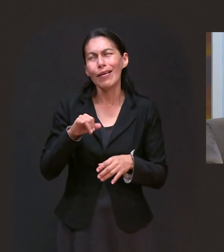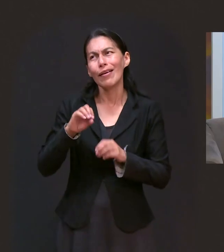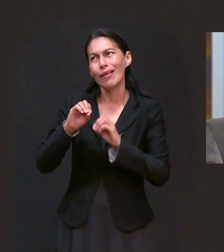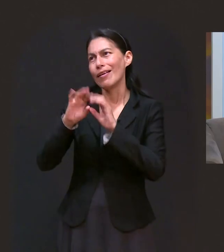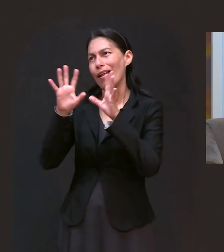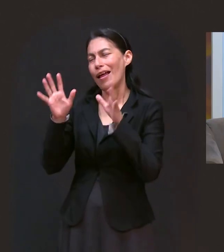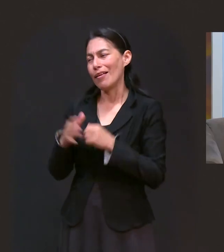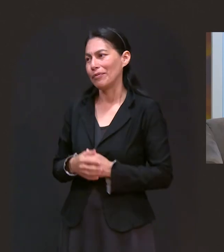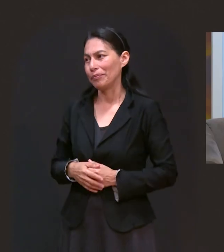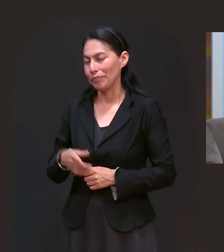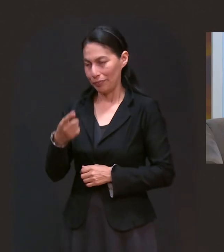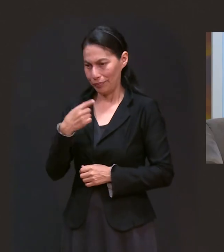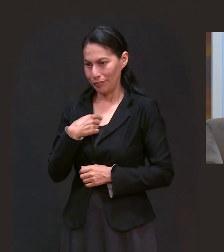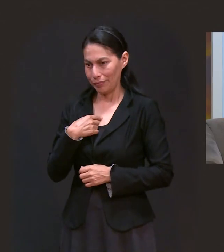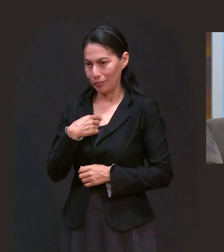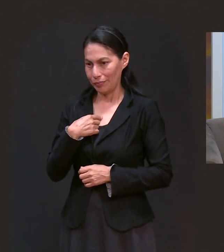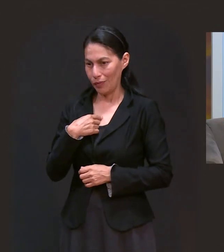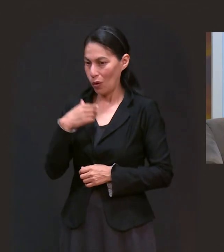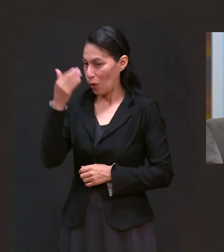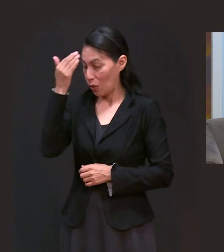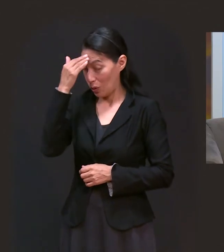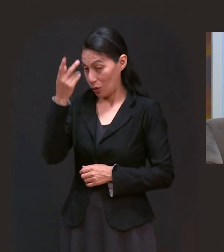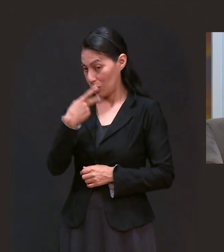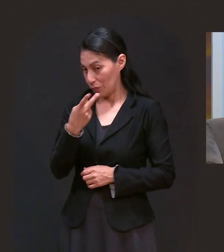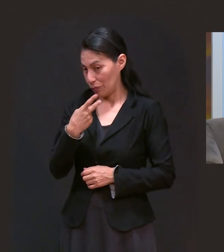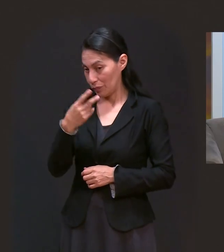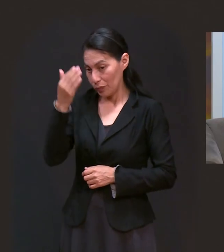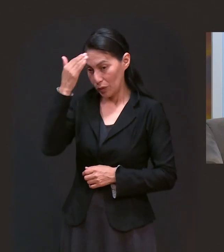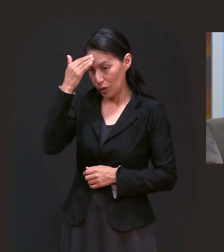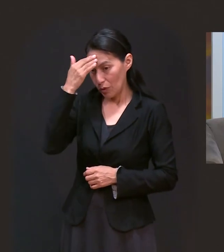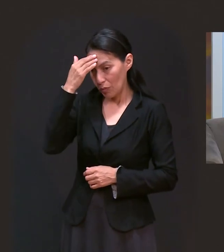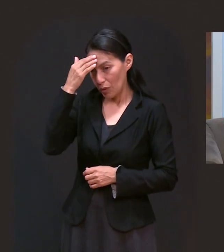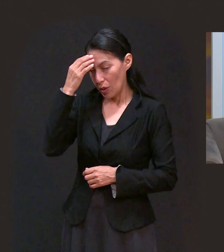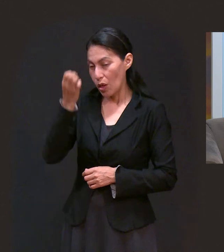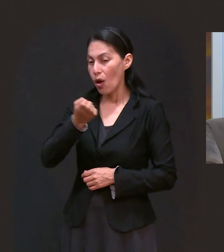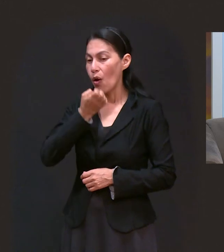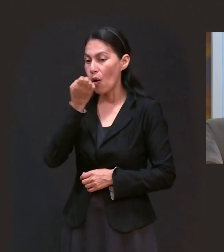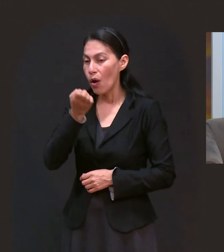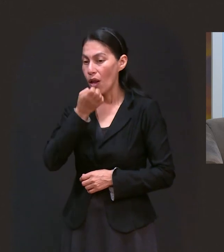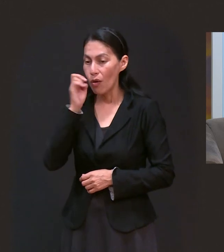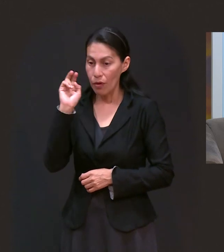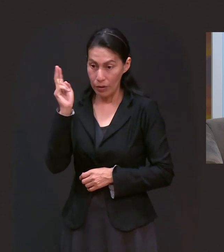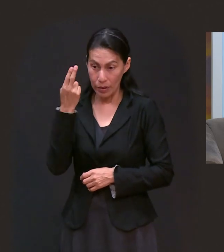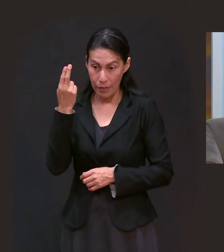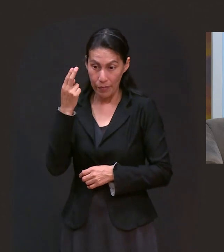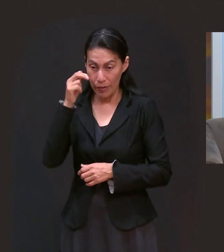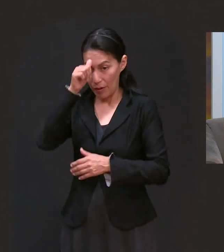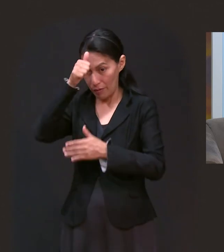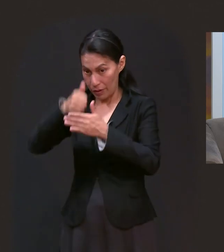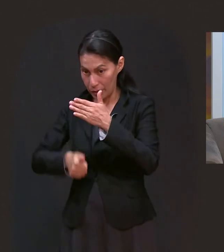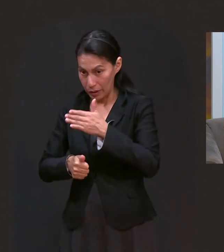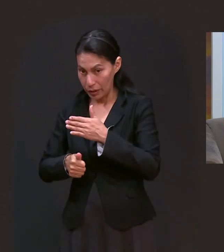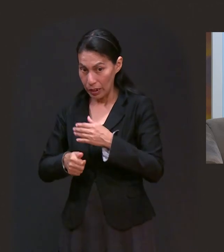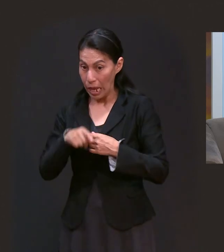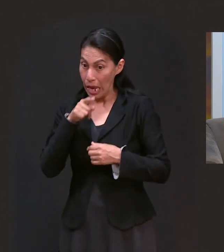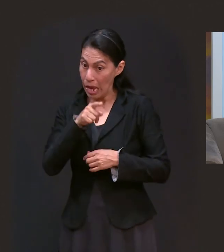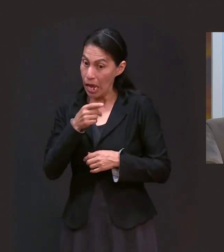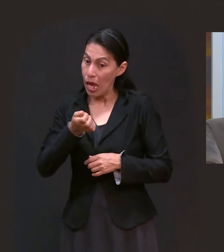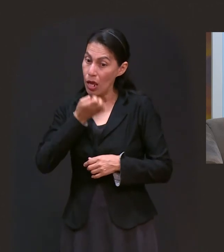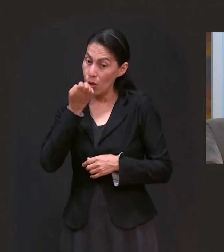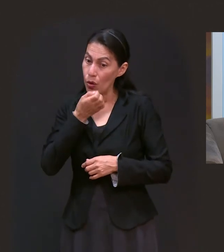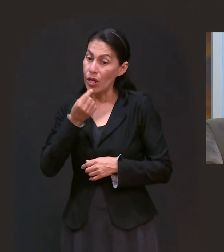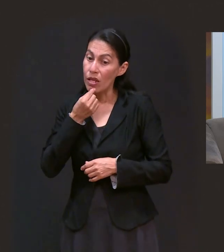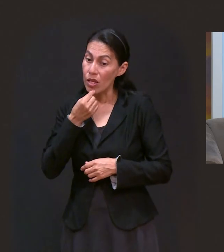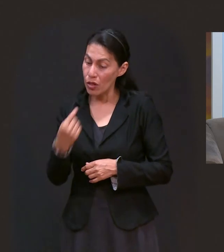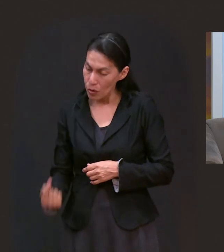claro este nosotros nos conocimos realmente en el colegio adventista de funciones donde él mismo comenta